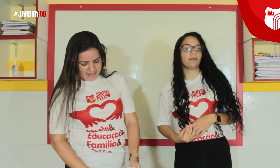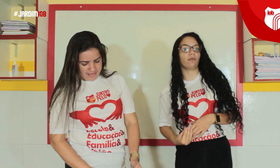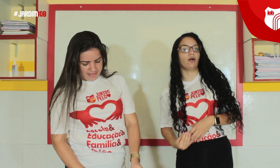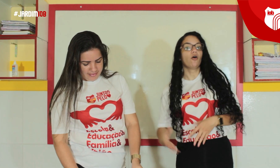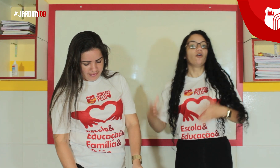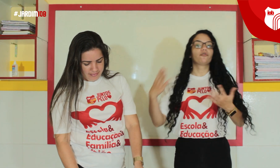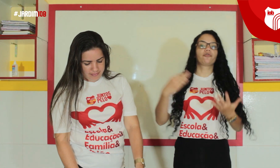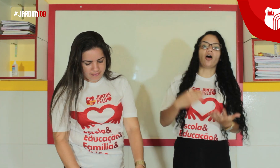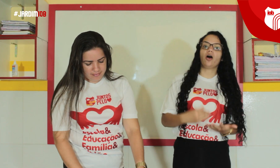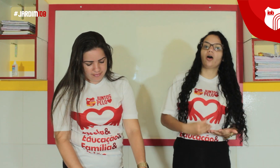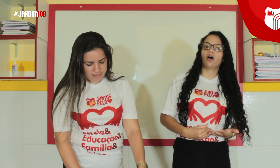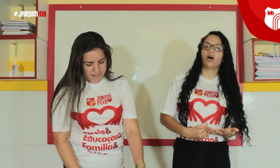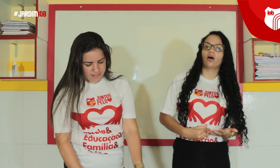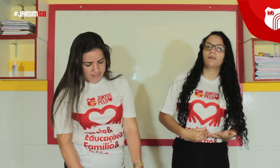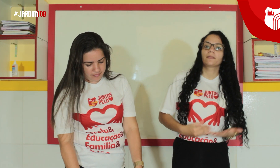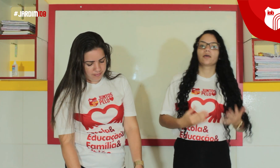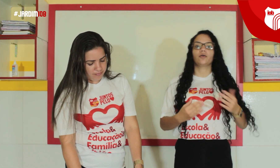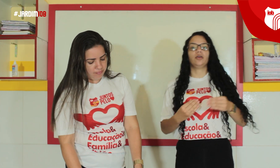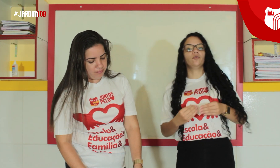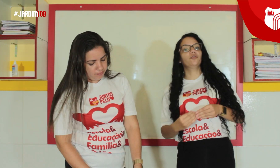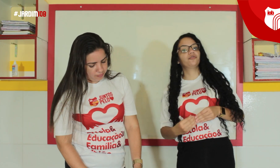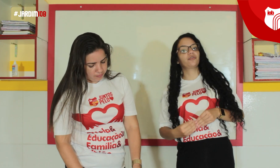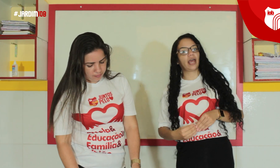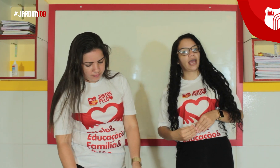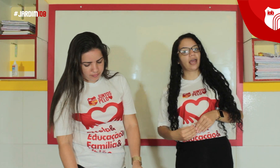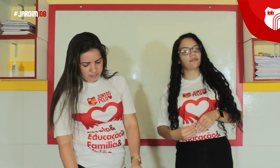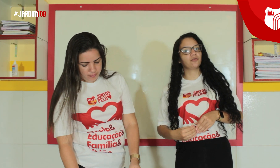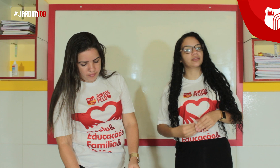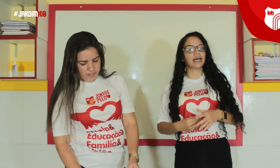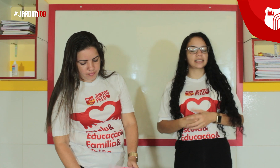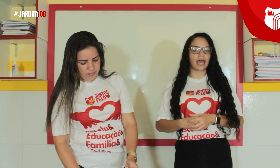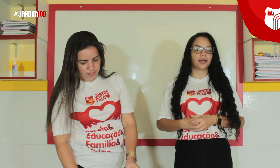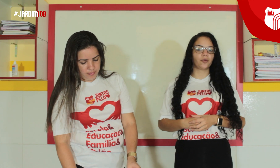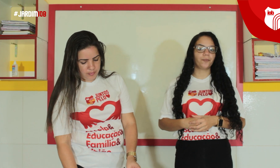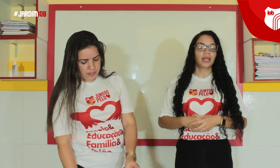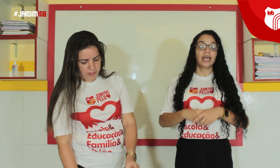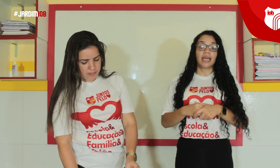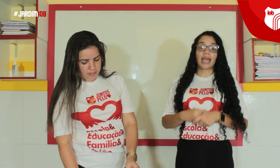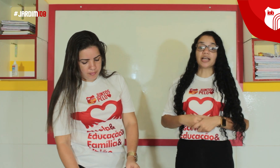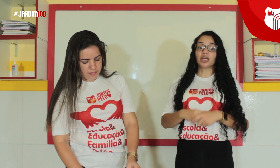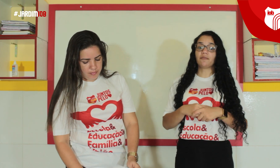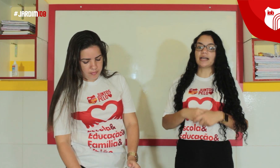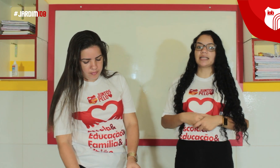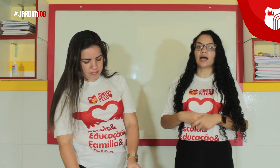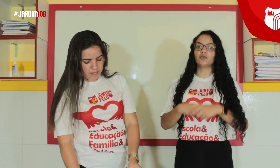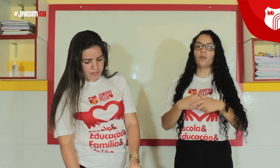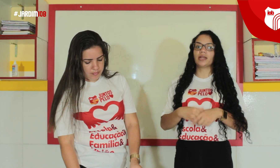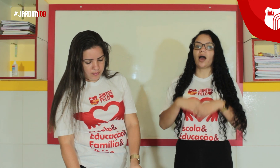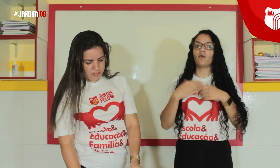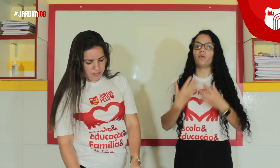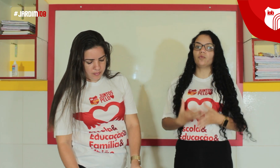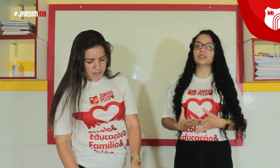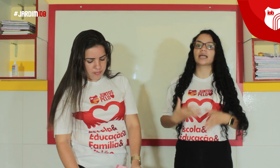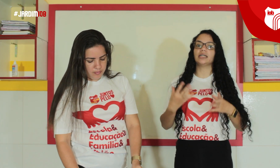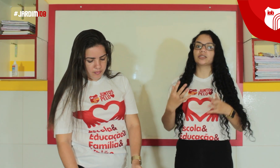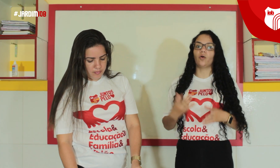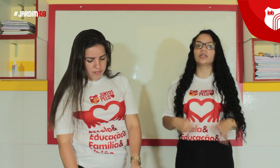é forró, o frevo, tá certo? E a gente vai citar o nome de alguns cantores que